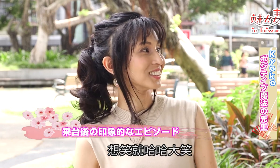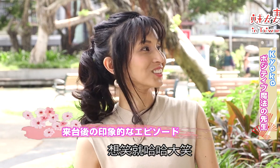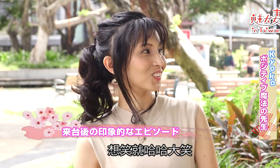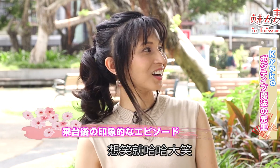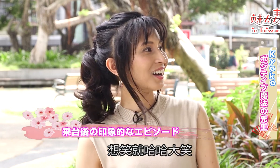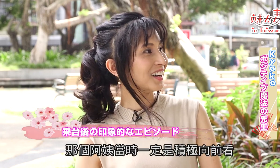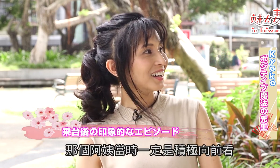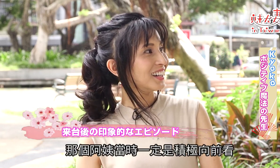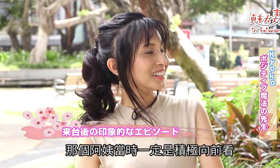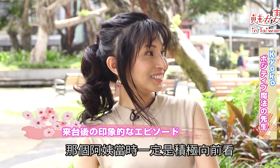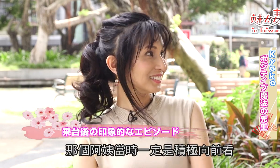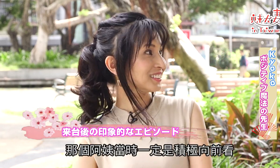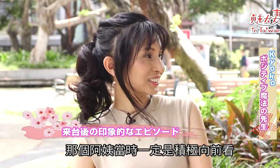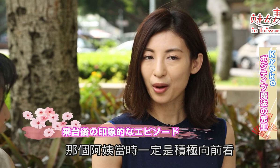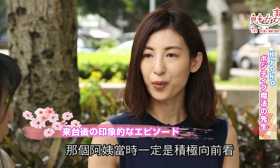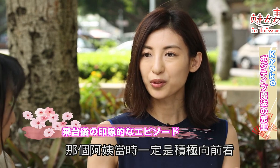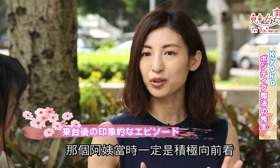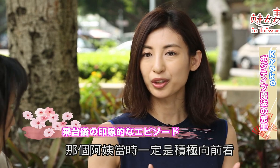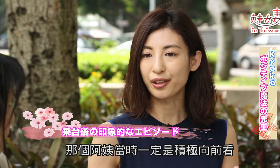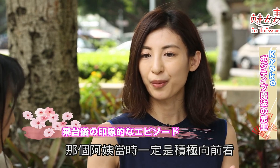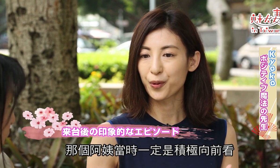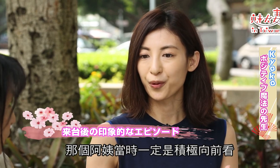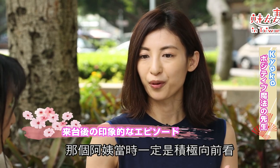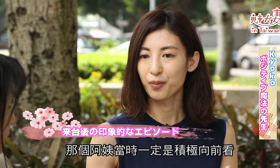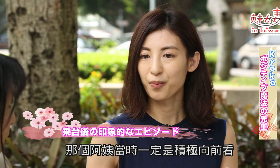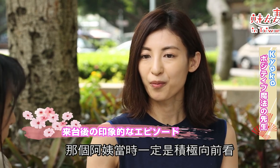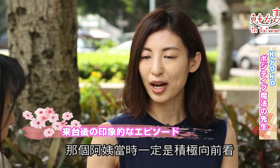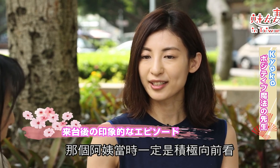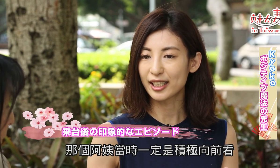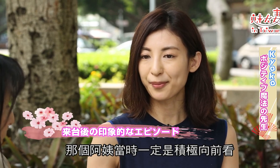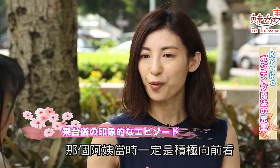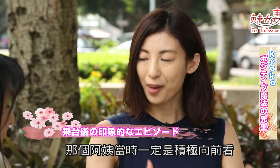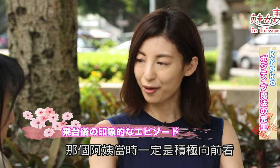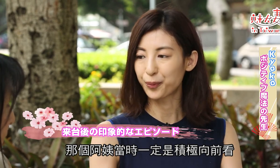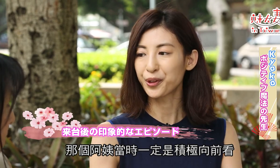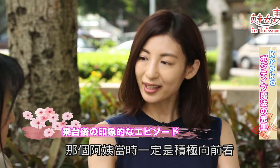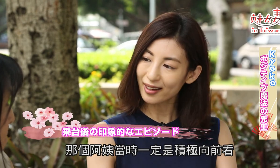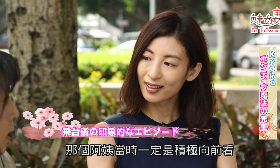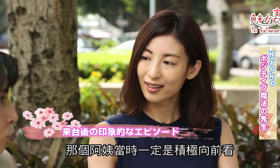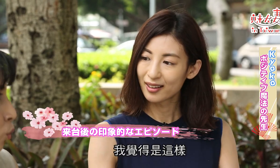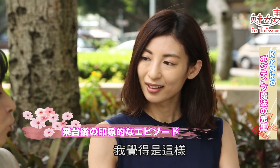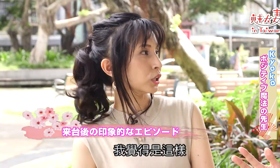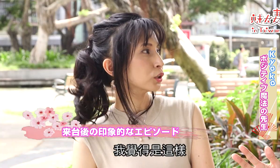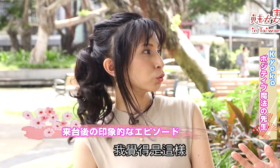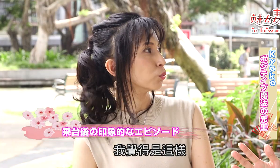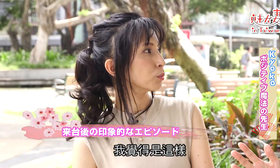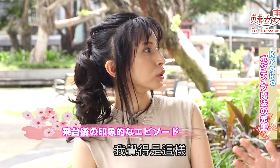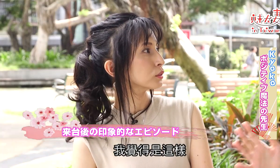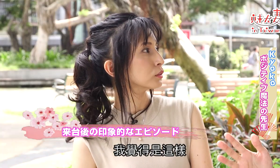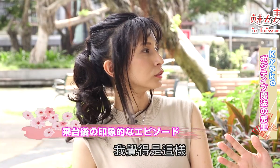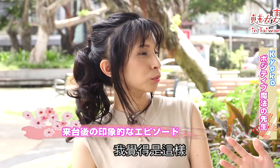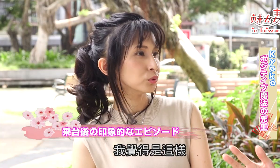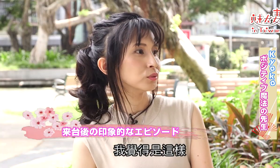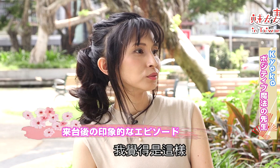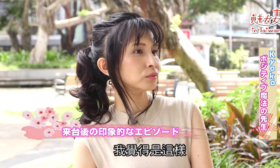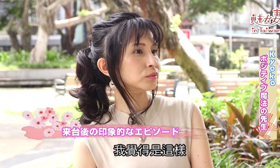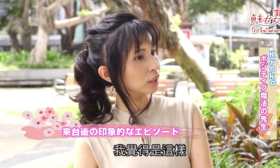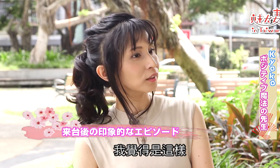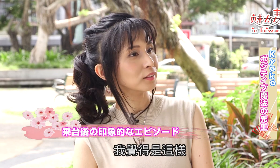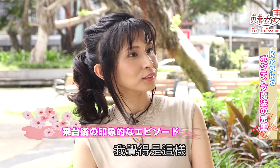とか。 じゃあもうその方はもうその時はもう完全にもう前を向いて、 そうだったと思います。多分ね、いろ